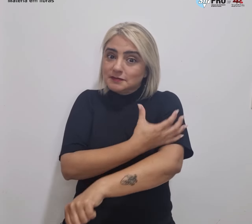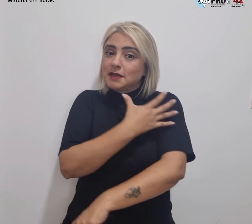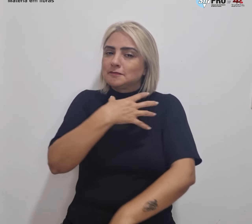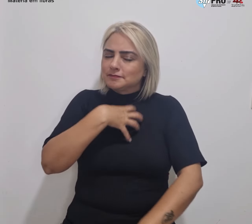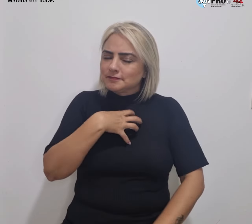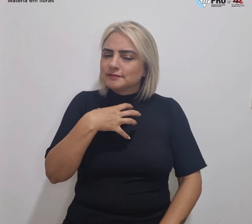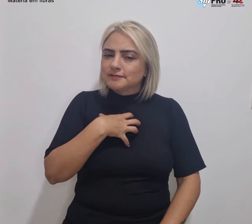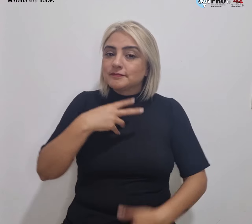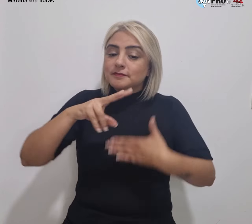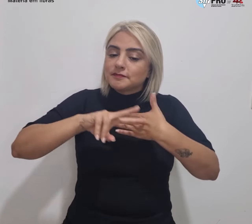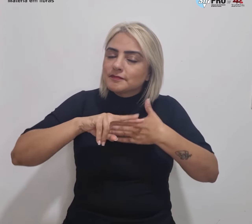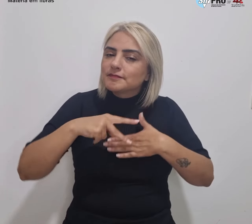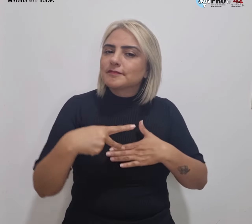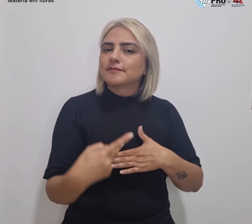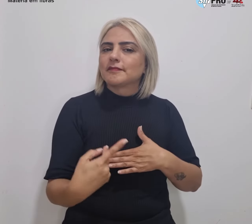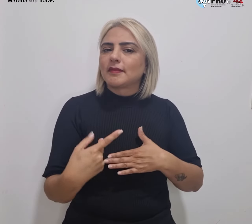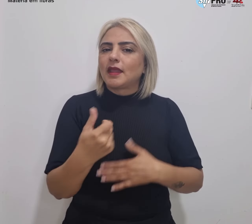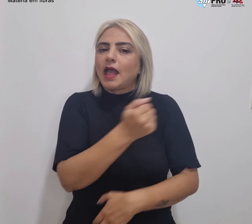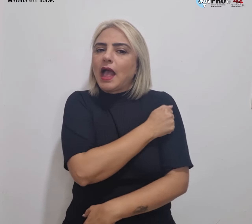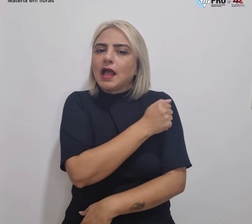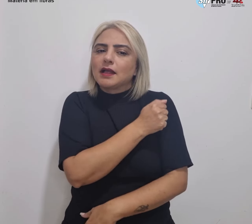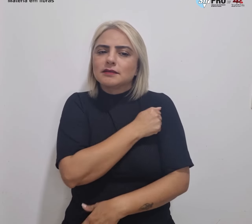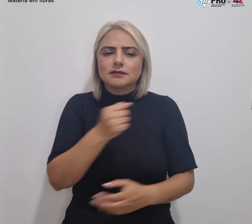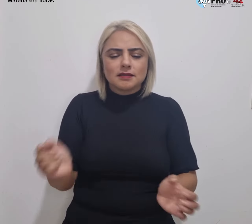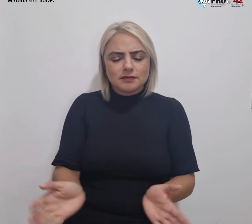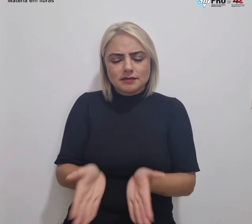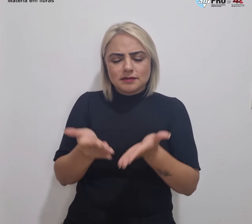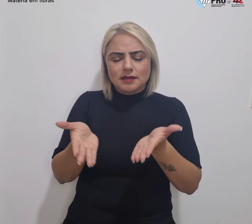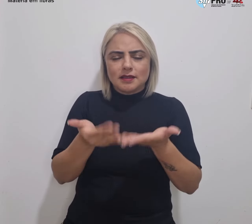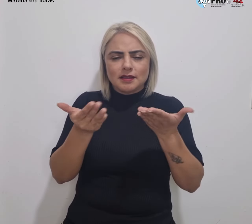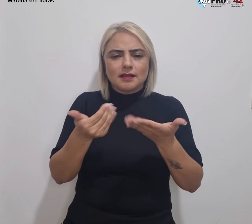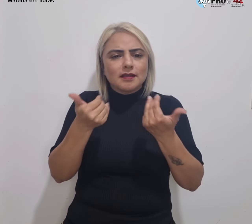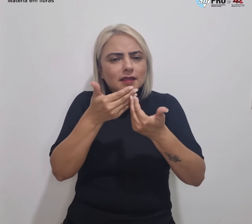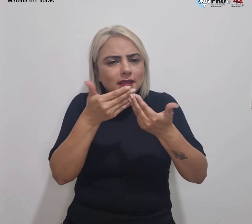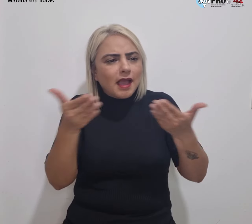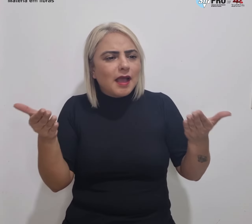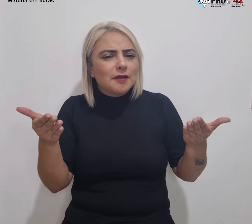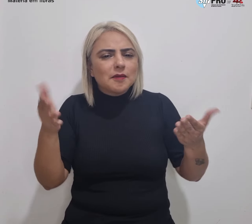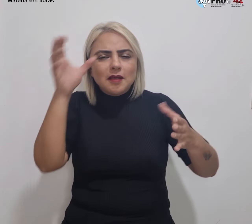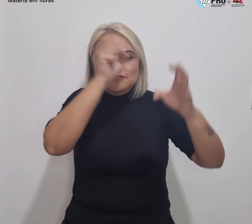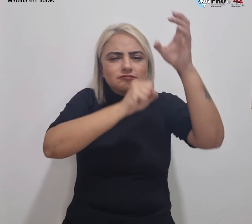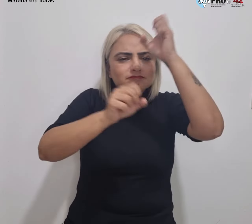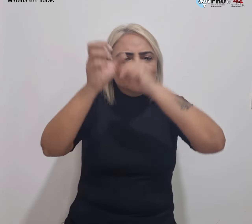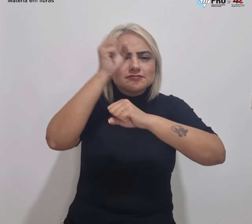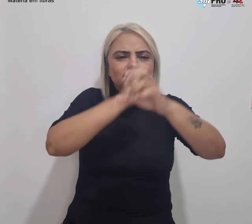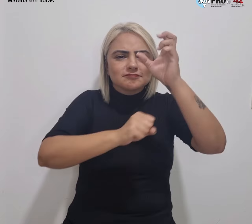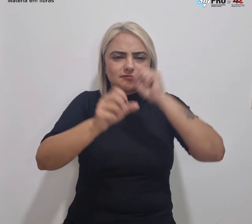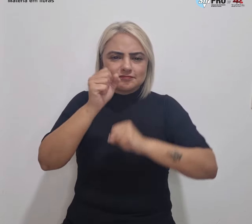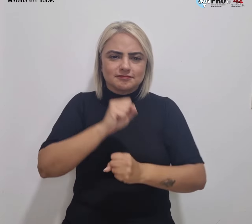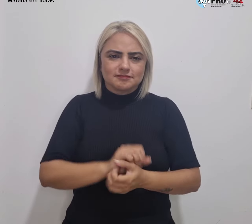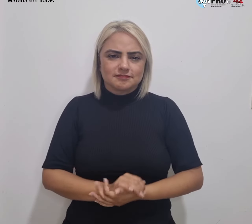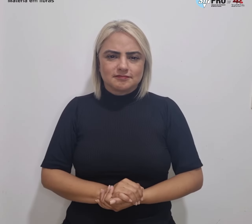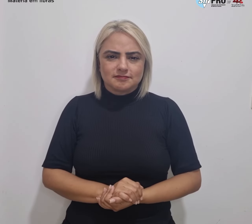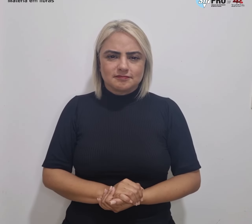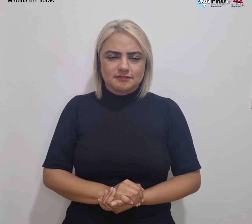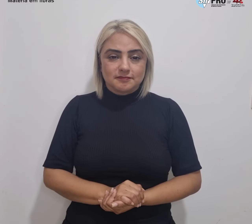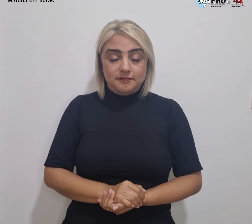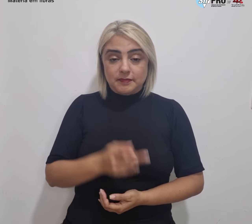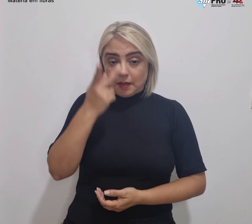consequentemente estudantes motivados e abertos às aprendizagens para alcançar